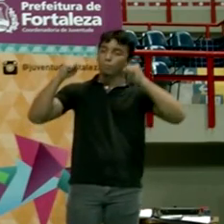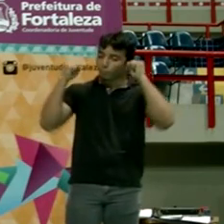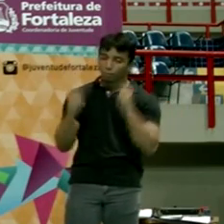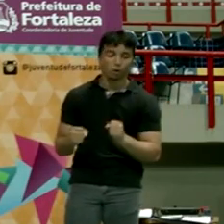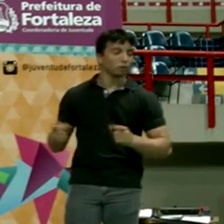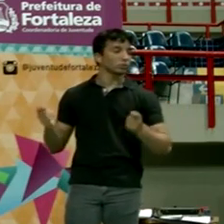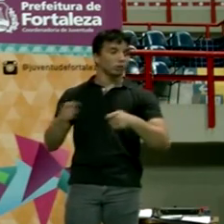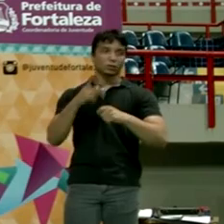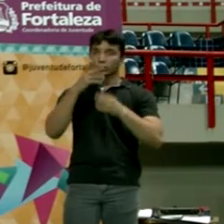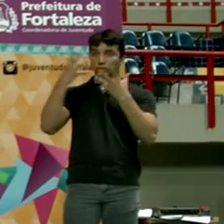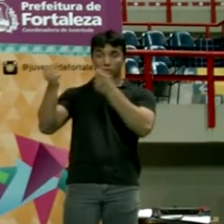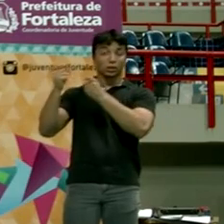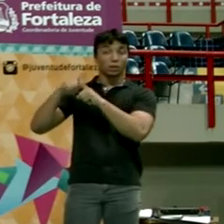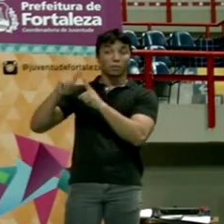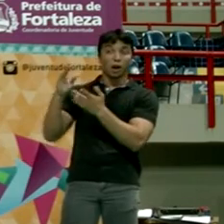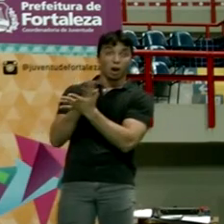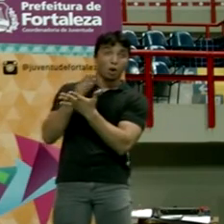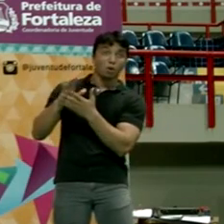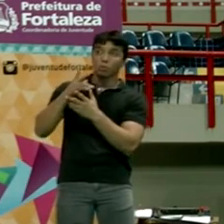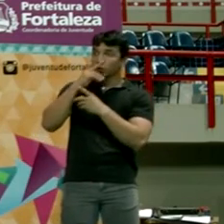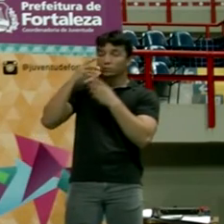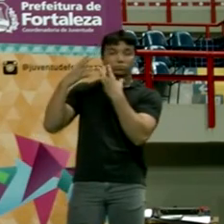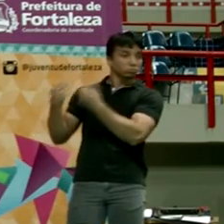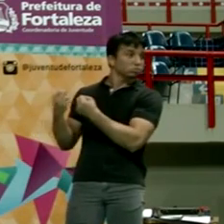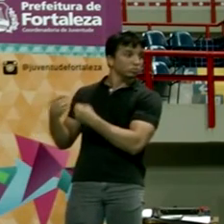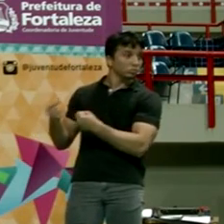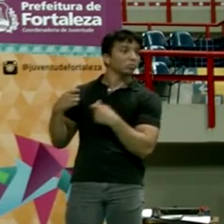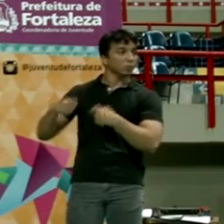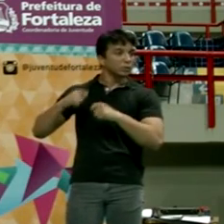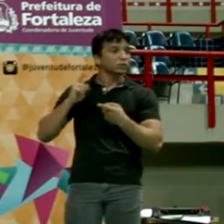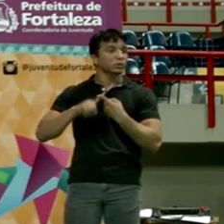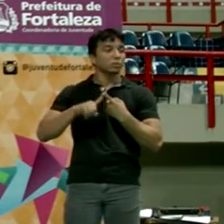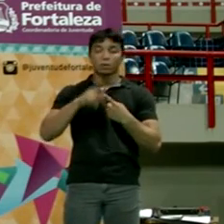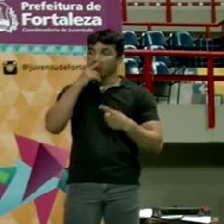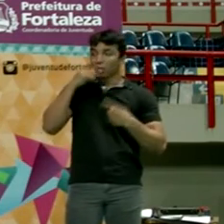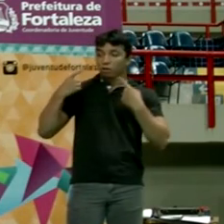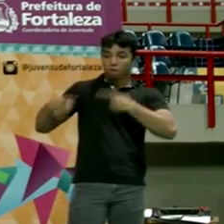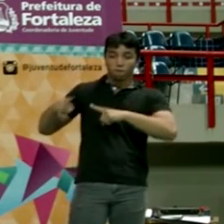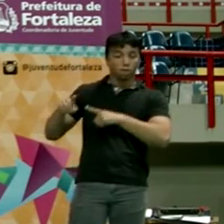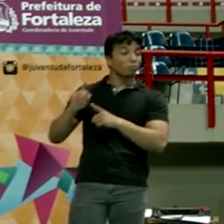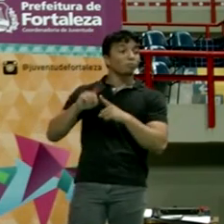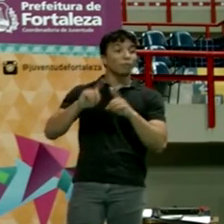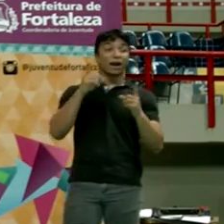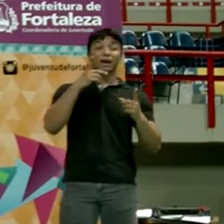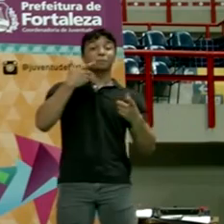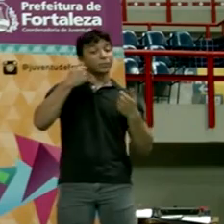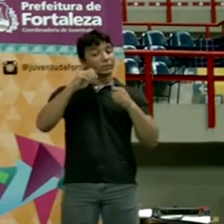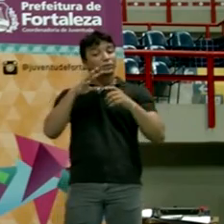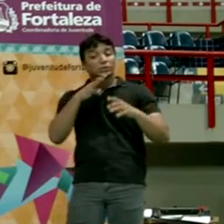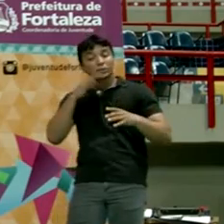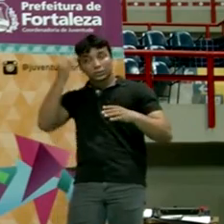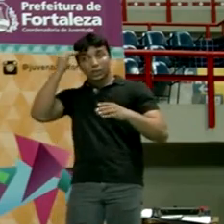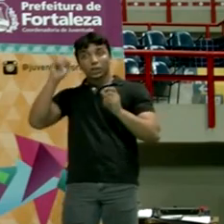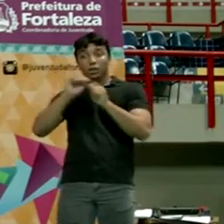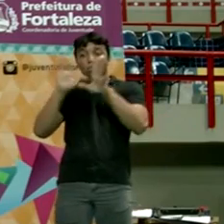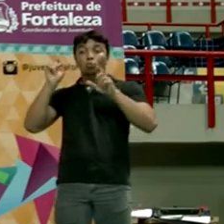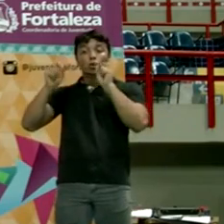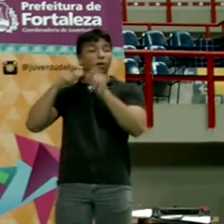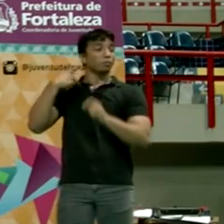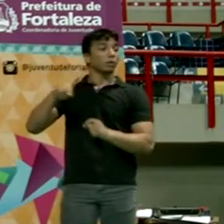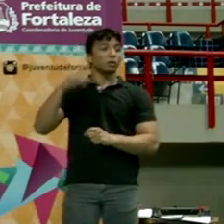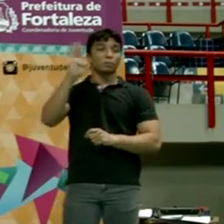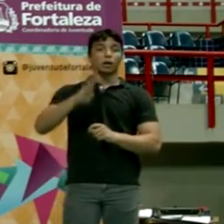críticas são justas. Algumas críticas são justas e necessárias, mas ninguém pode deixar de reconhecer que o